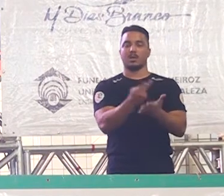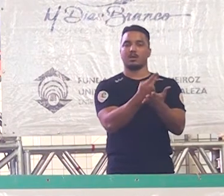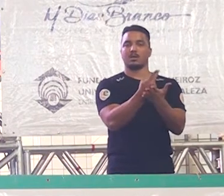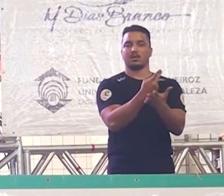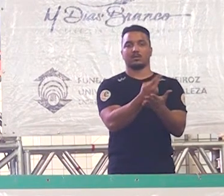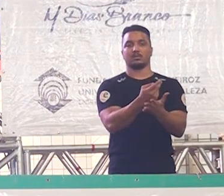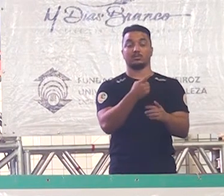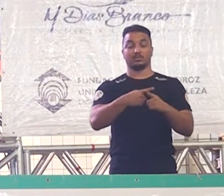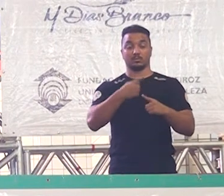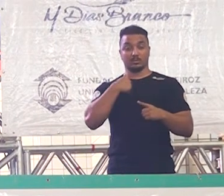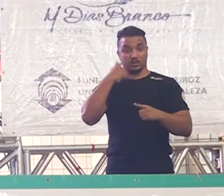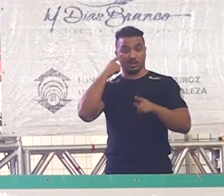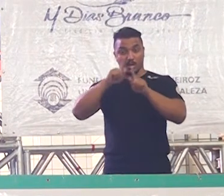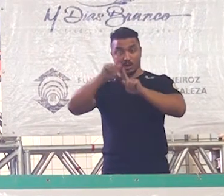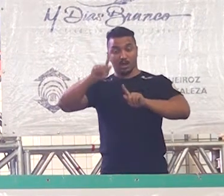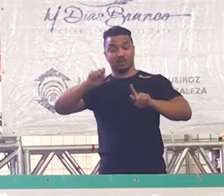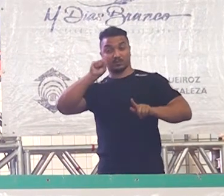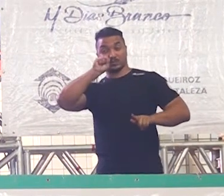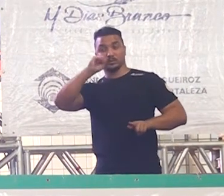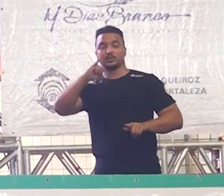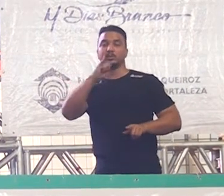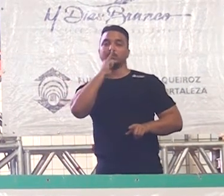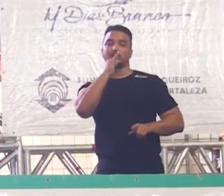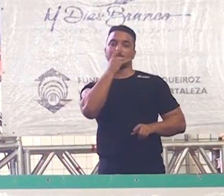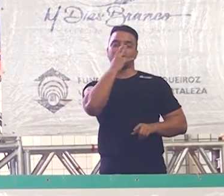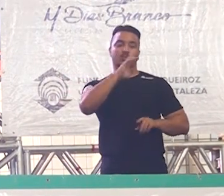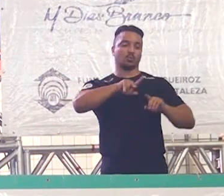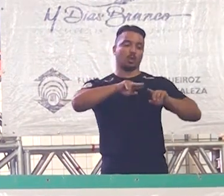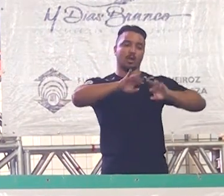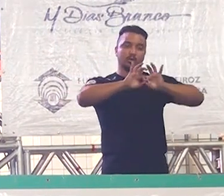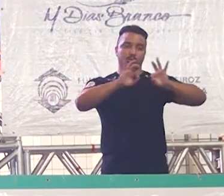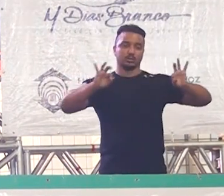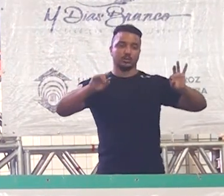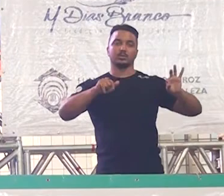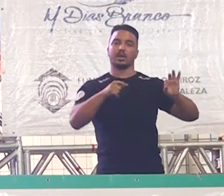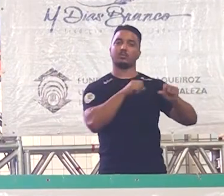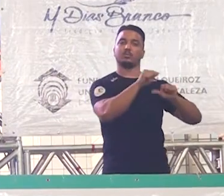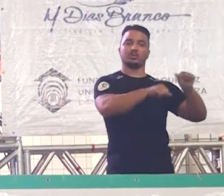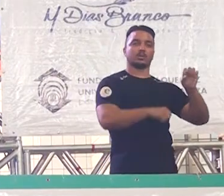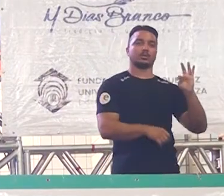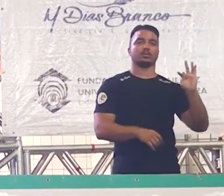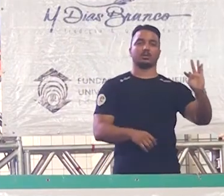errado. Esse gráfico seria correto se ao invés de distância tu tivesse tempo.